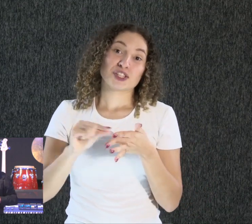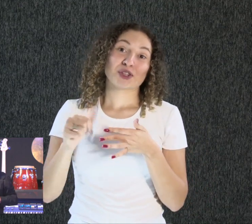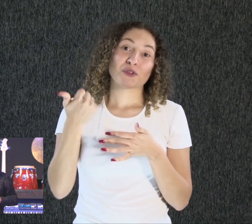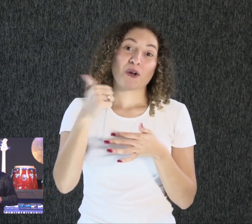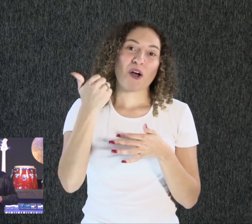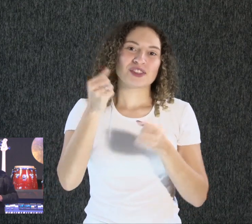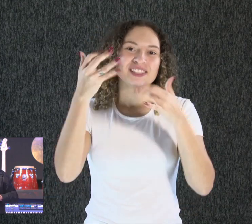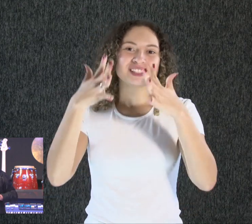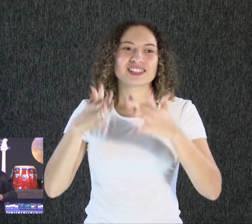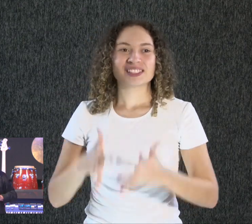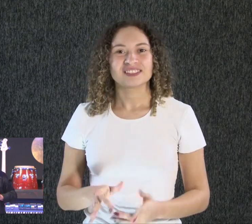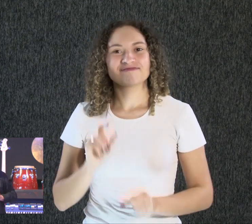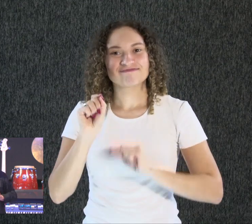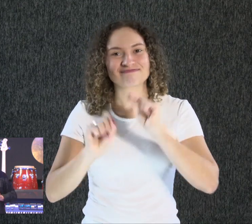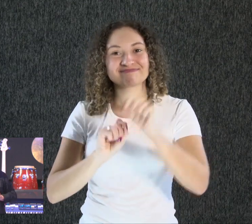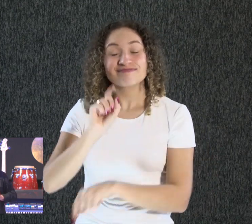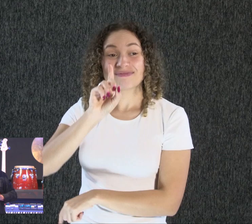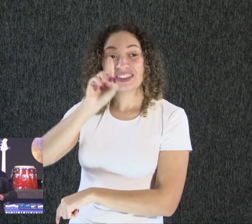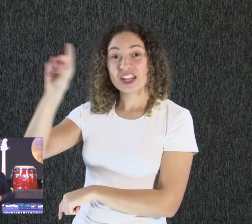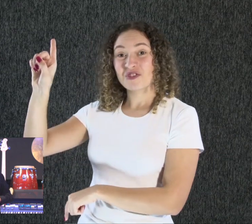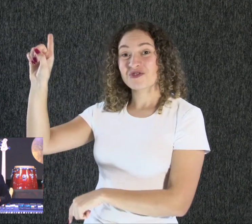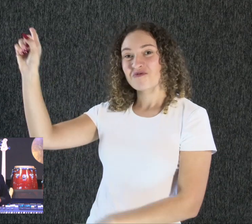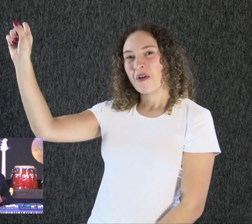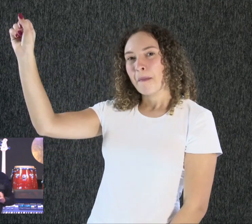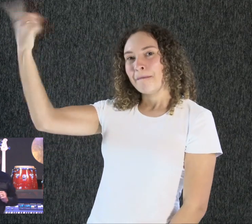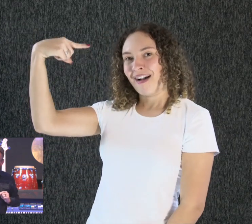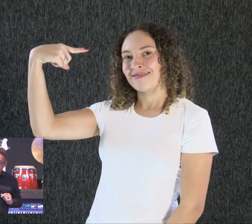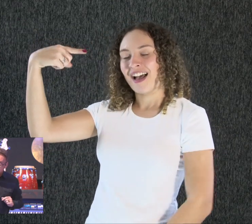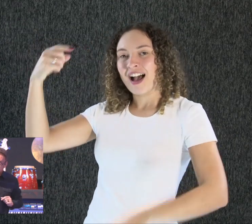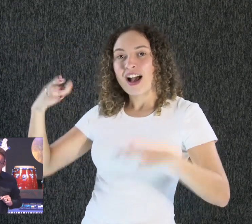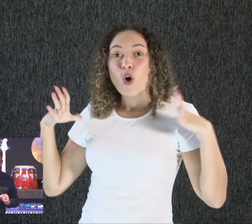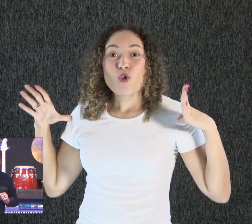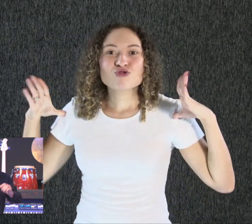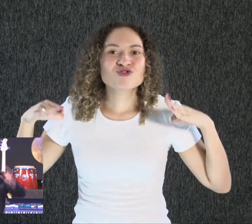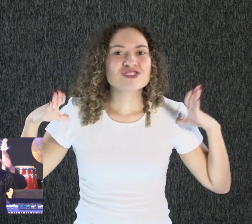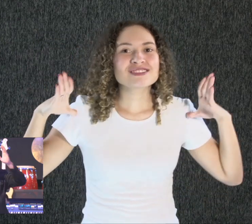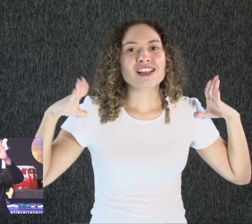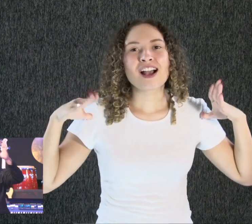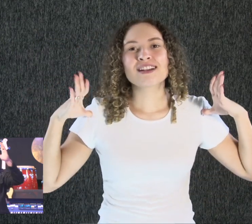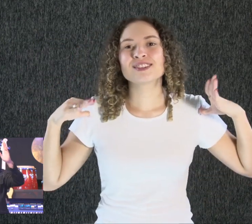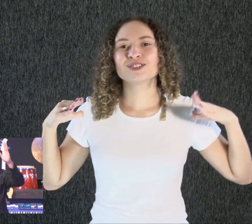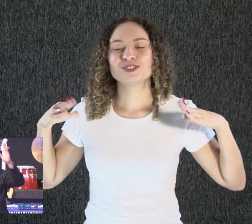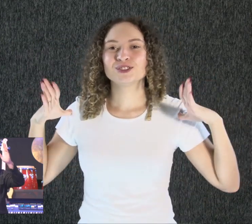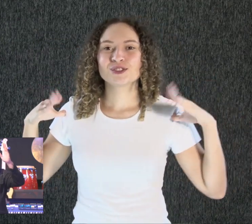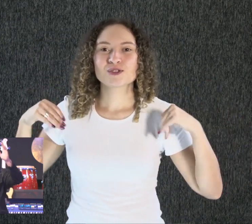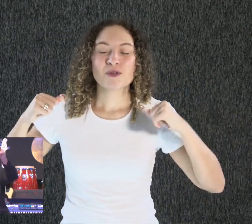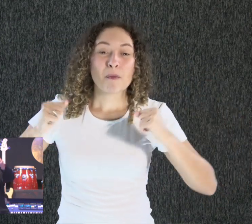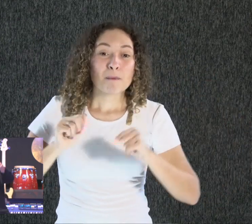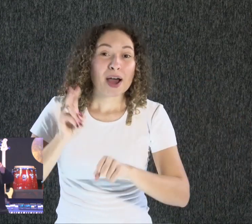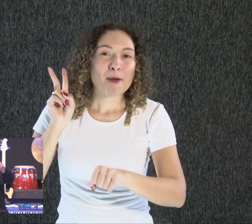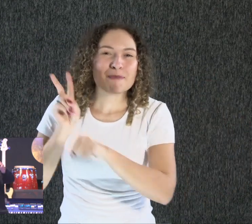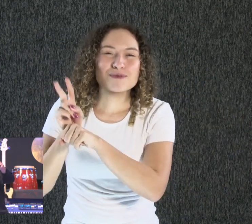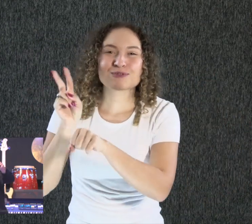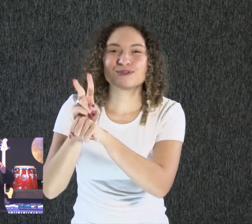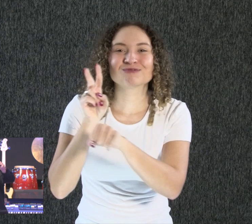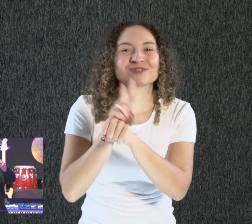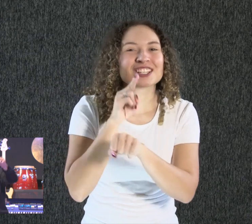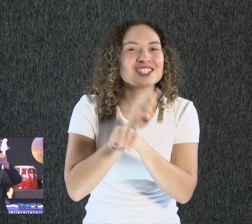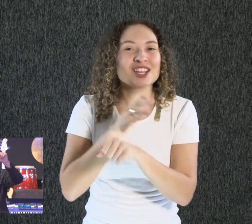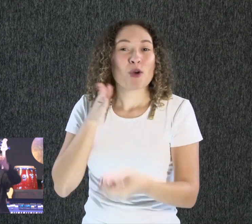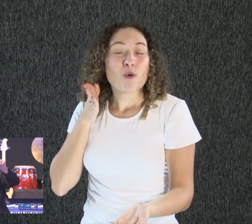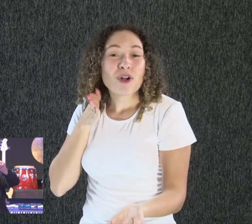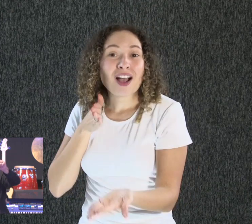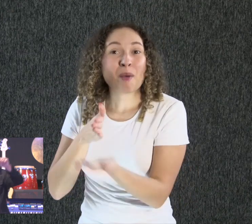atingido? No versículo 11 explica. Porque aos seus anjos Ele dará ordens ao seu respeito, para